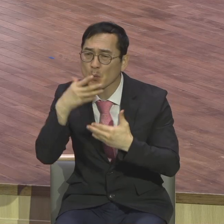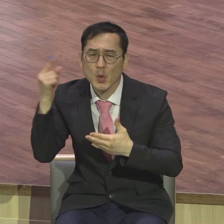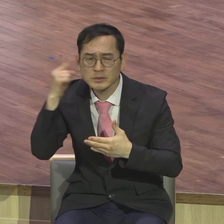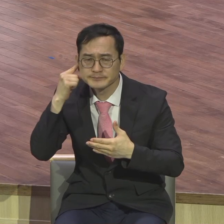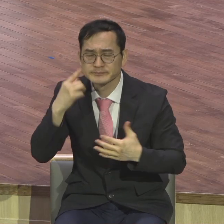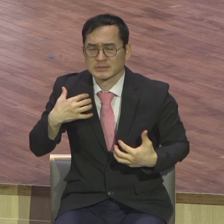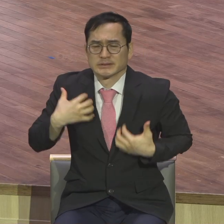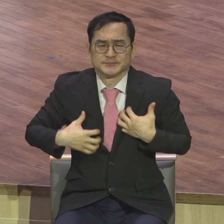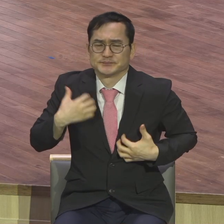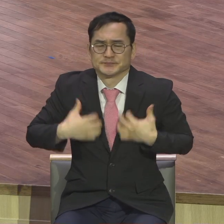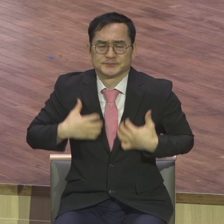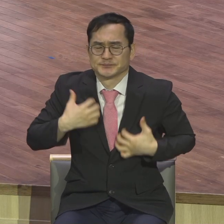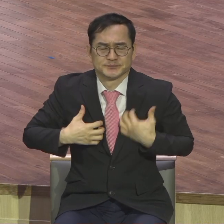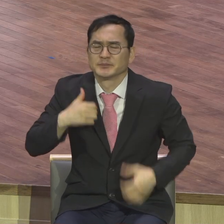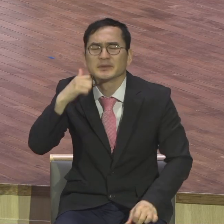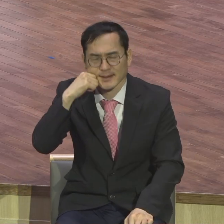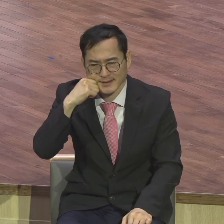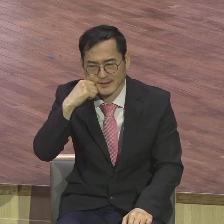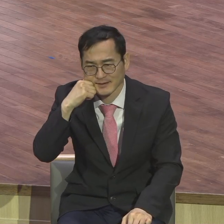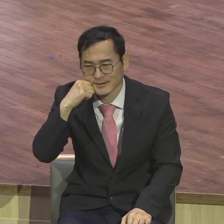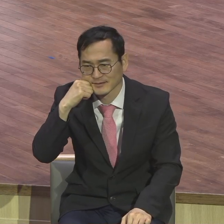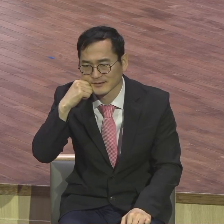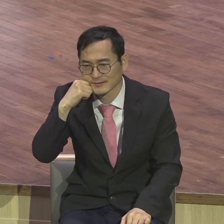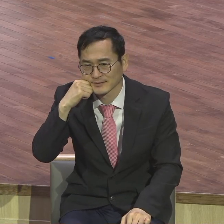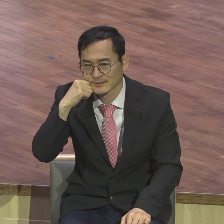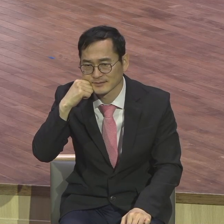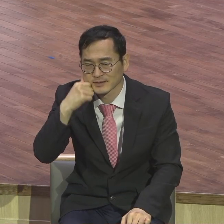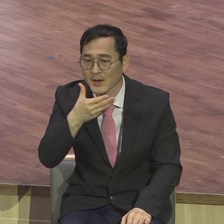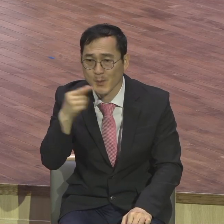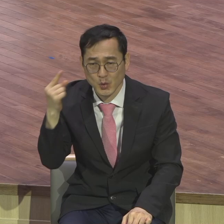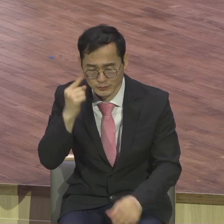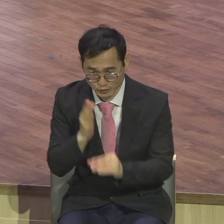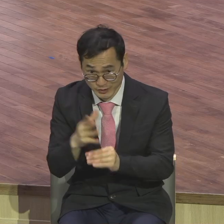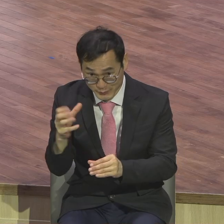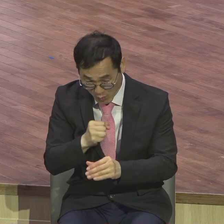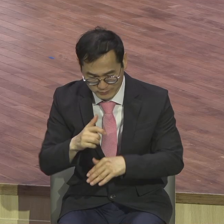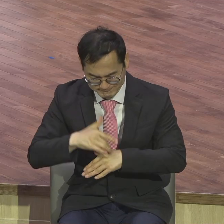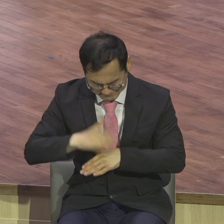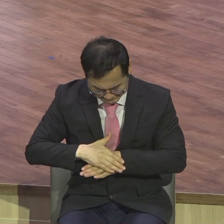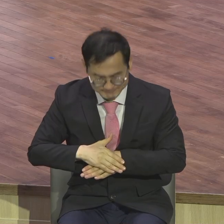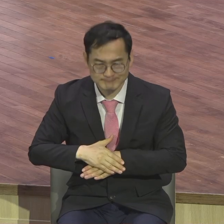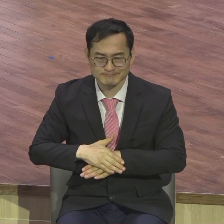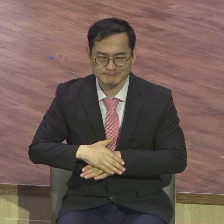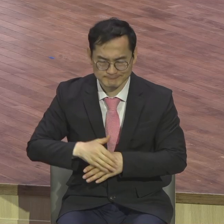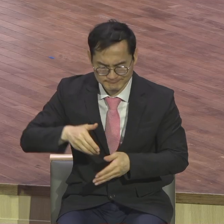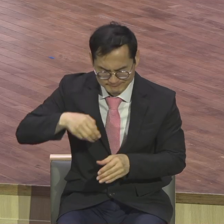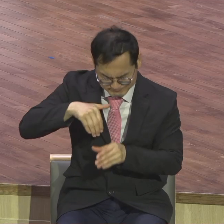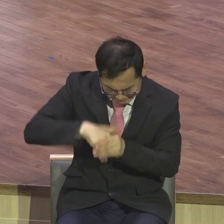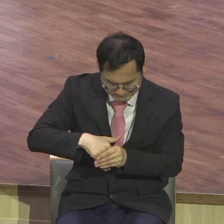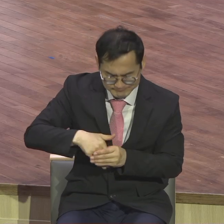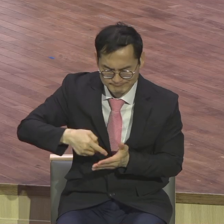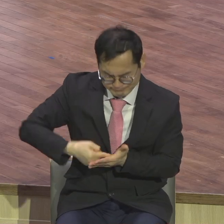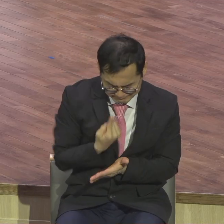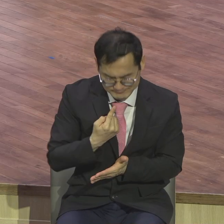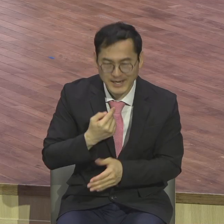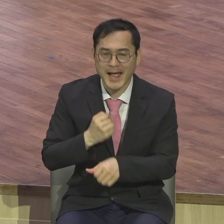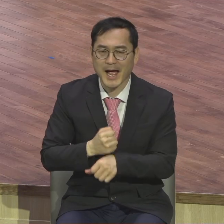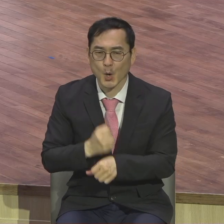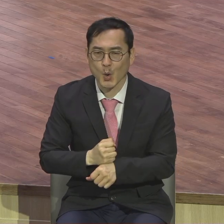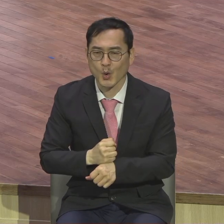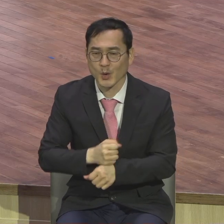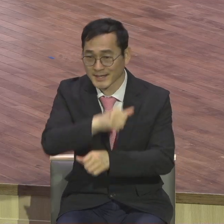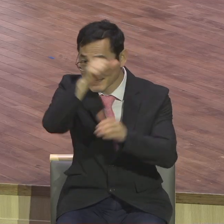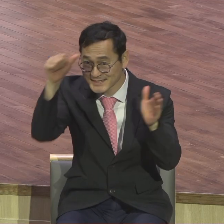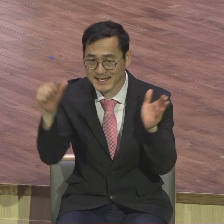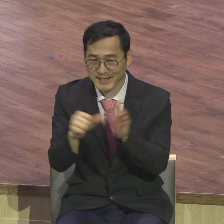모두 성도들 보금으로 각인뿔이 처절화되어졌어요. 이제 영육과를 세임을 했고 인생작품 만드시기를